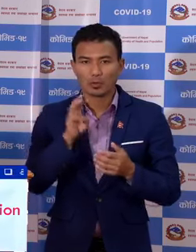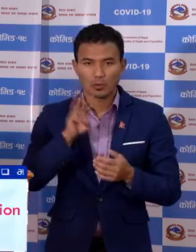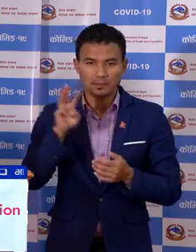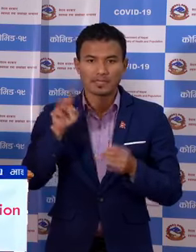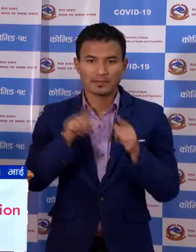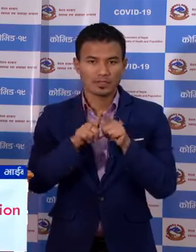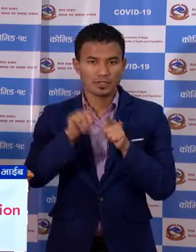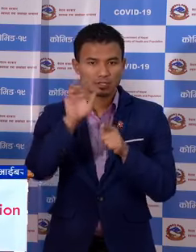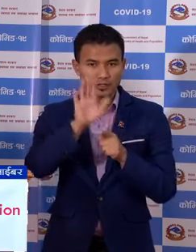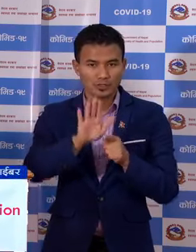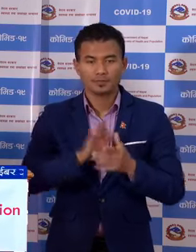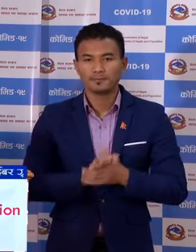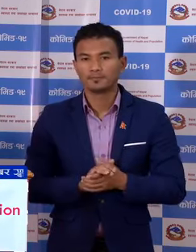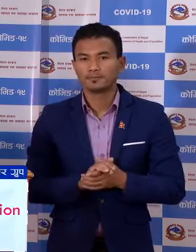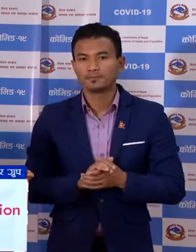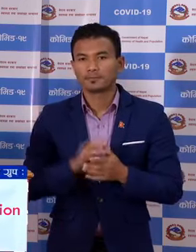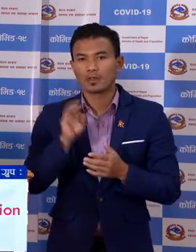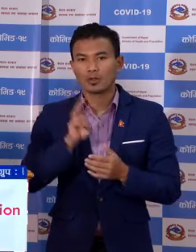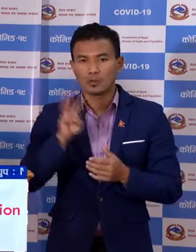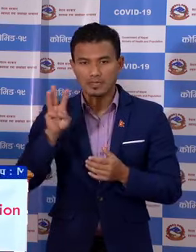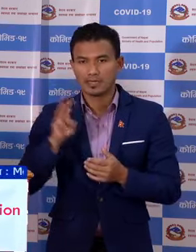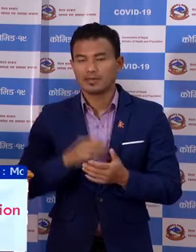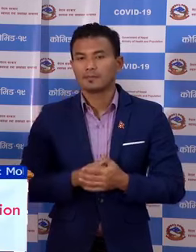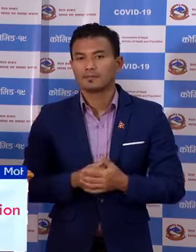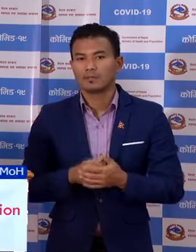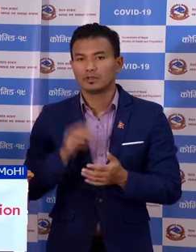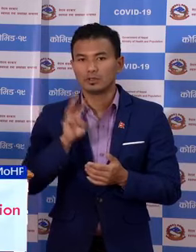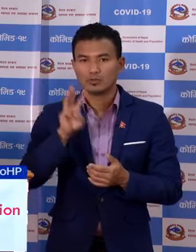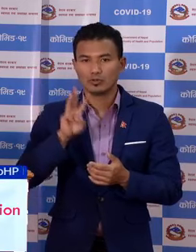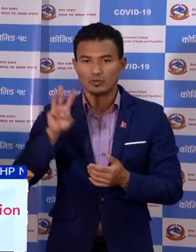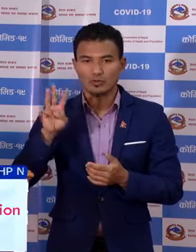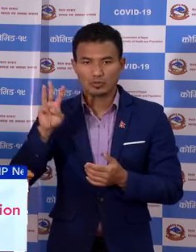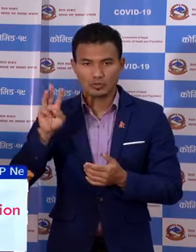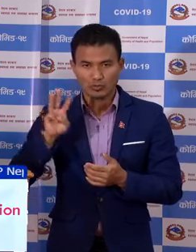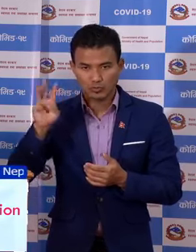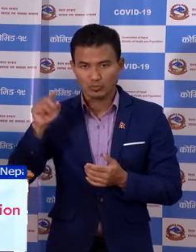वेबसाइट पनि छ। वेबसाइट